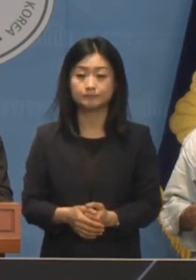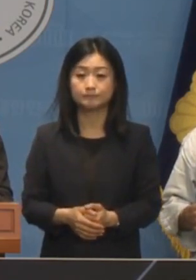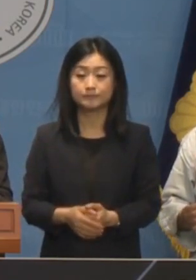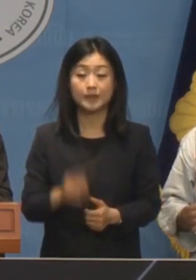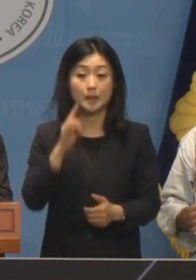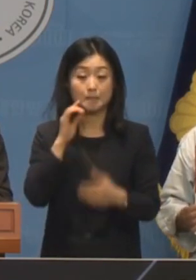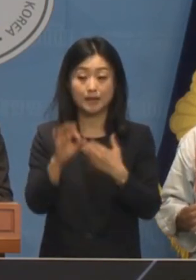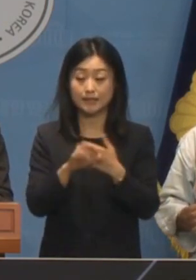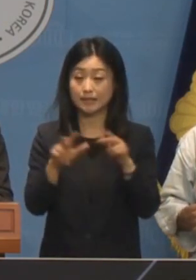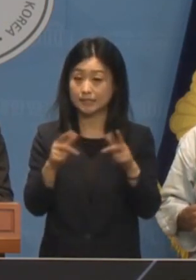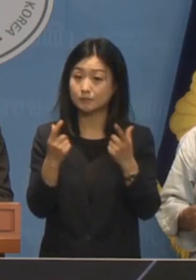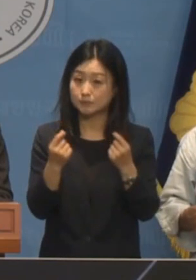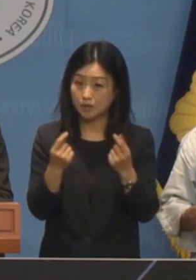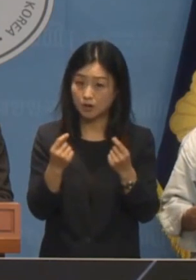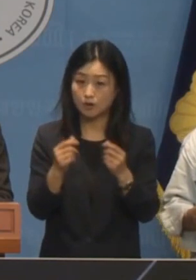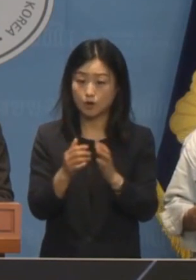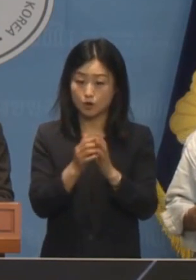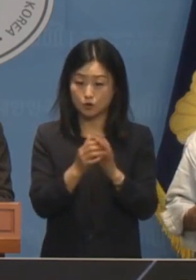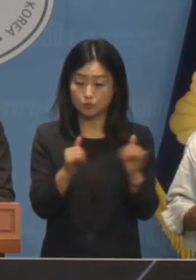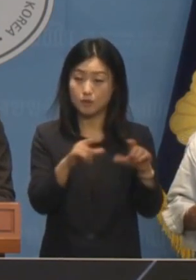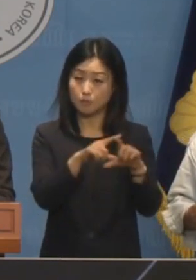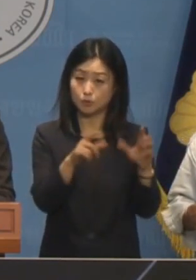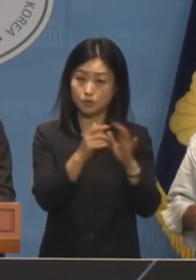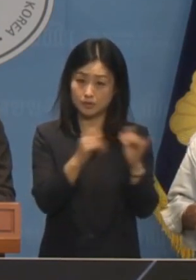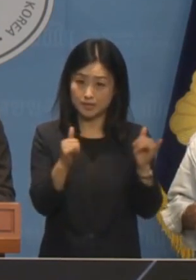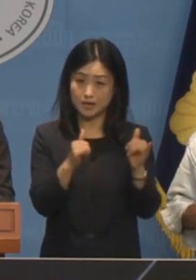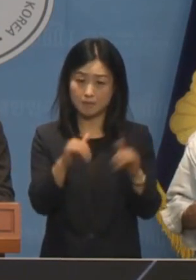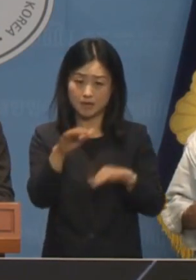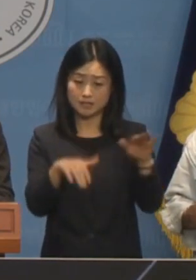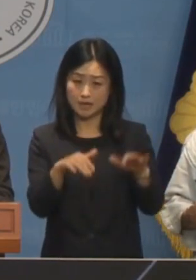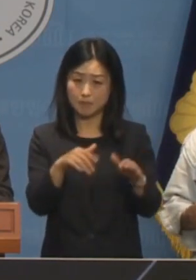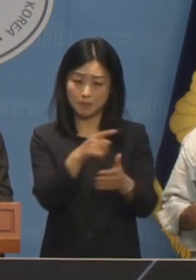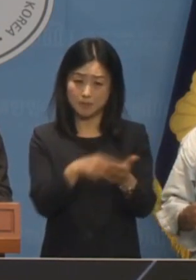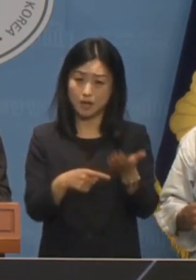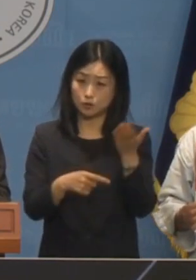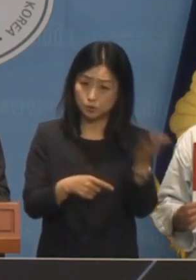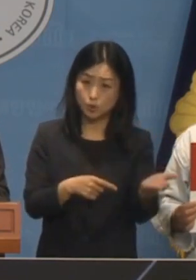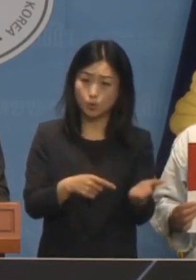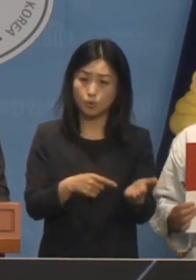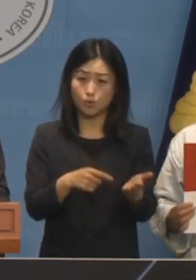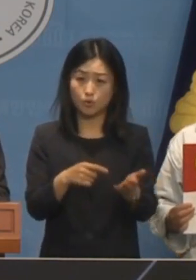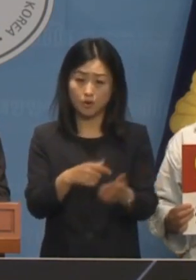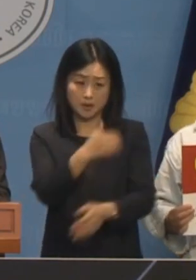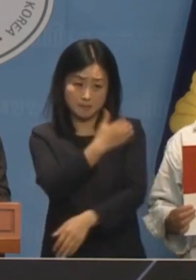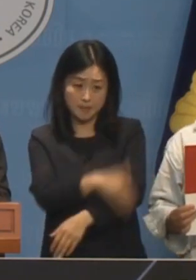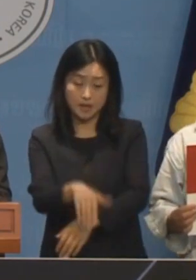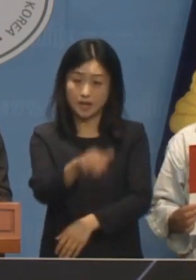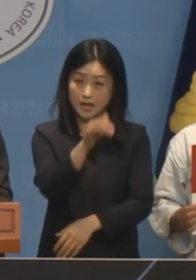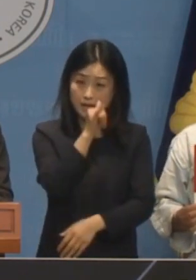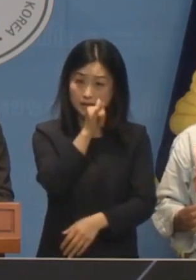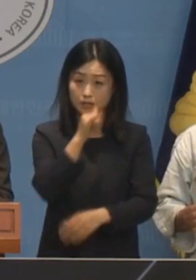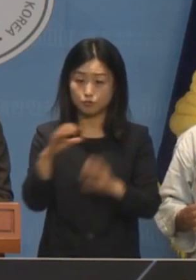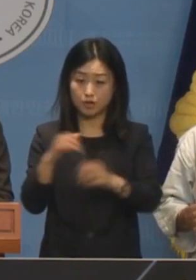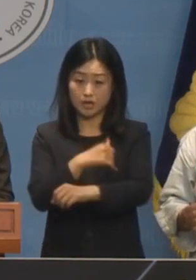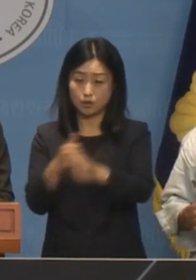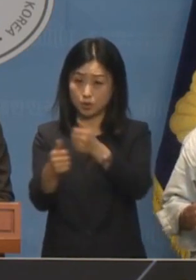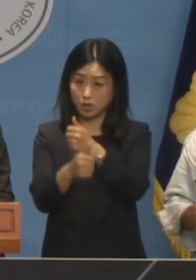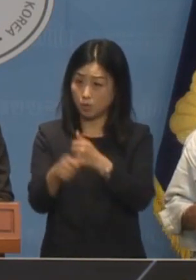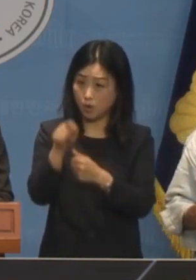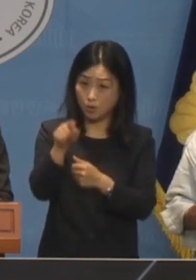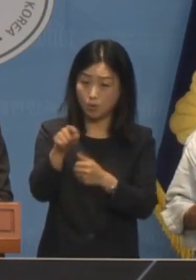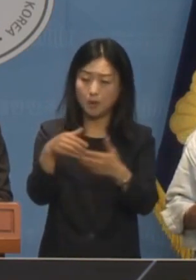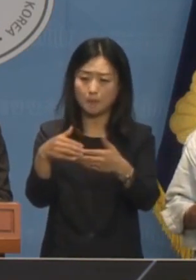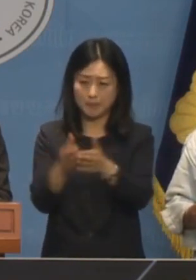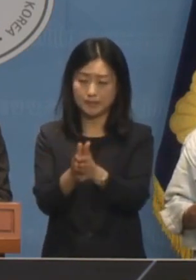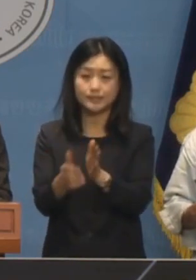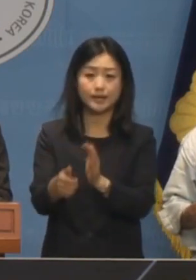만일 지금처럼 다수 국민의 인권을 역차별하고 상식을 믿고 살아가는 국민들을 배척하는 국가기관으로 남겠다면 마땅히